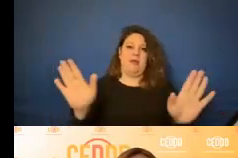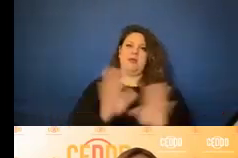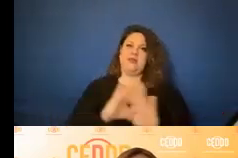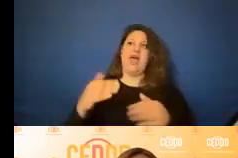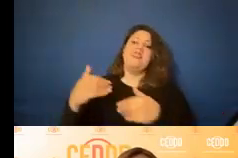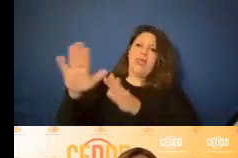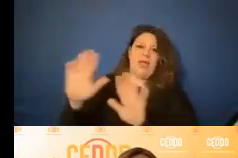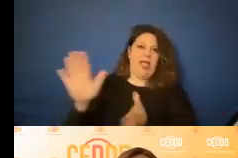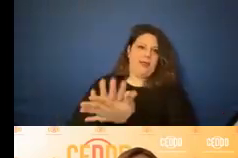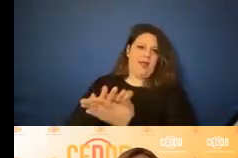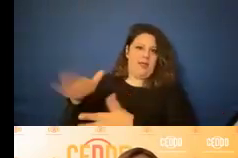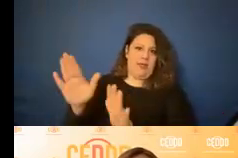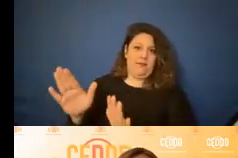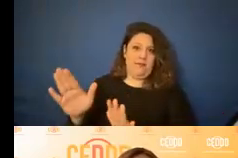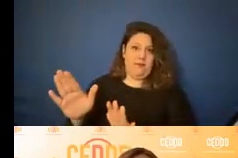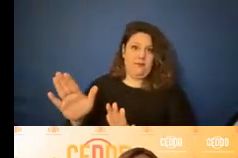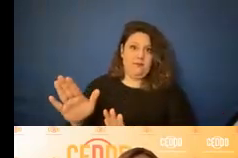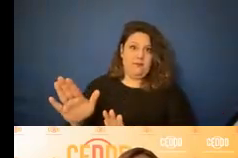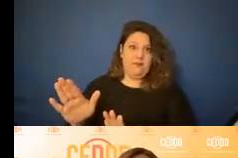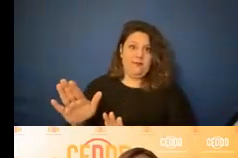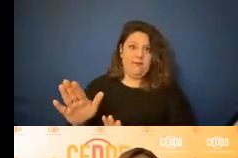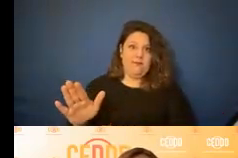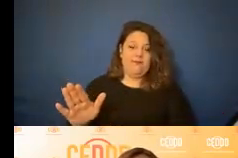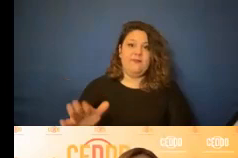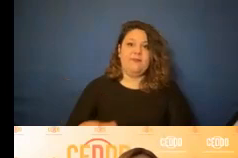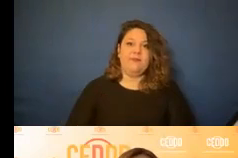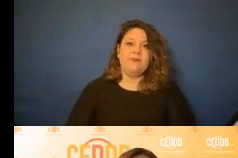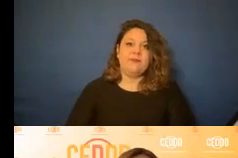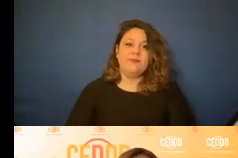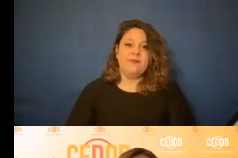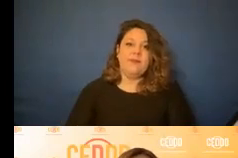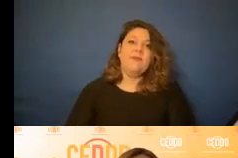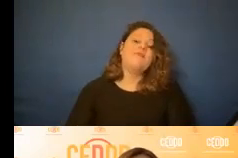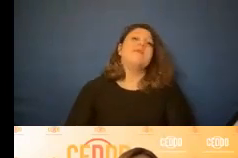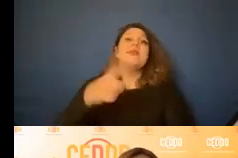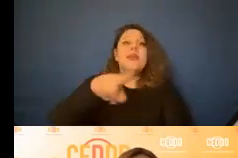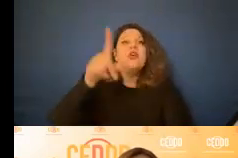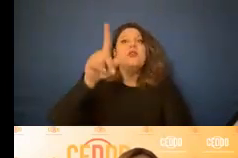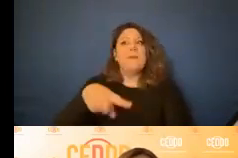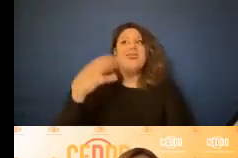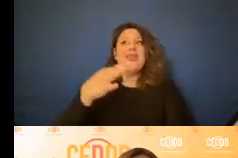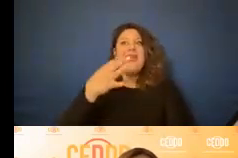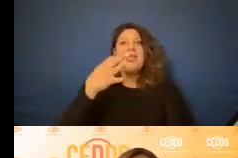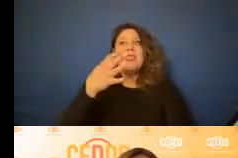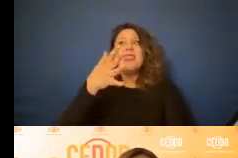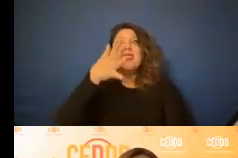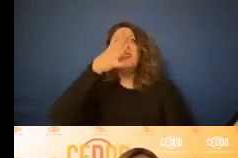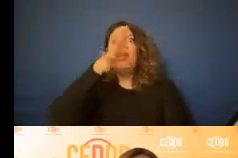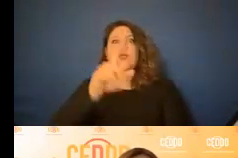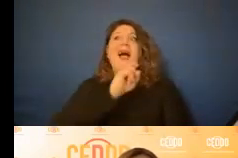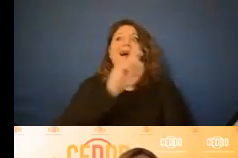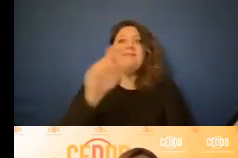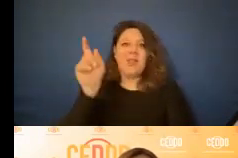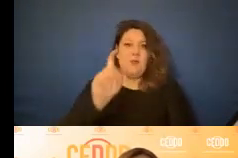conductas violentas. ¿De acuerdo? Y tiene que ser luego el foco de denuncia ante el profesorado, porque muchas veces la víctima no se